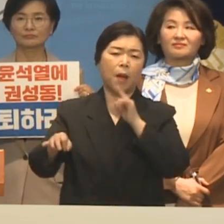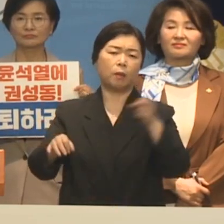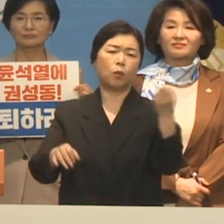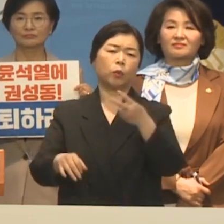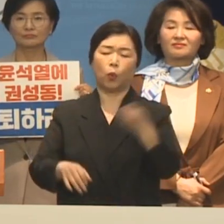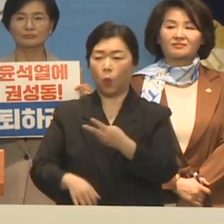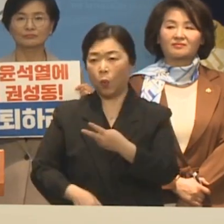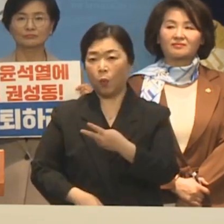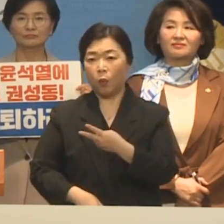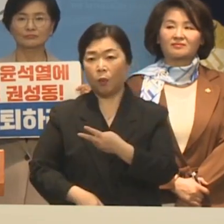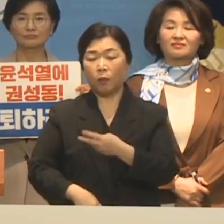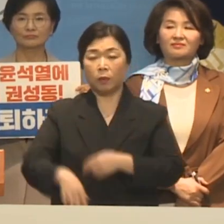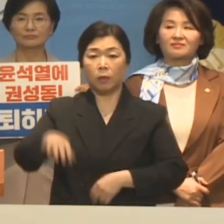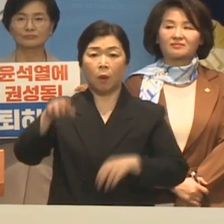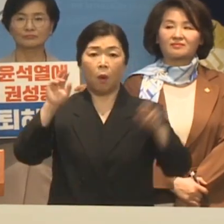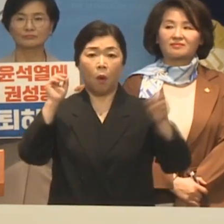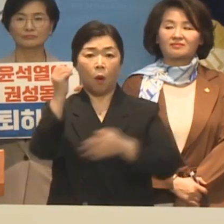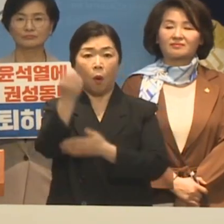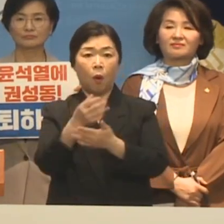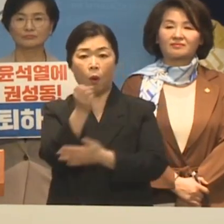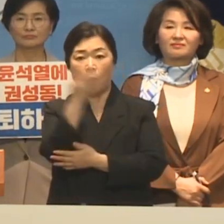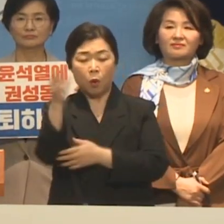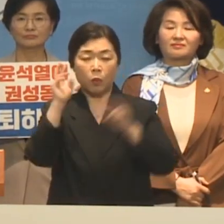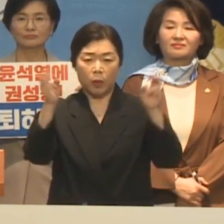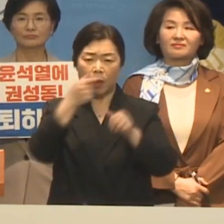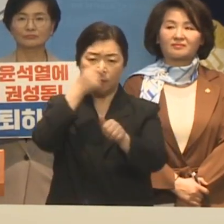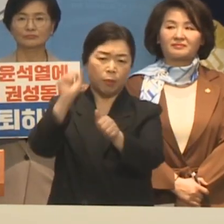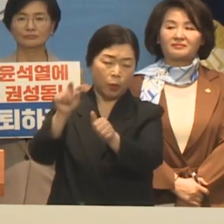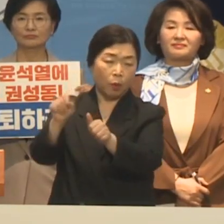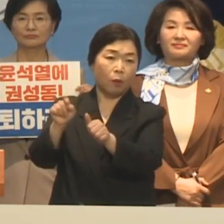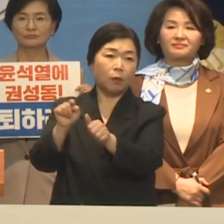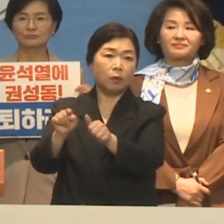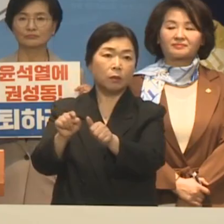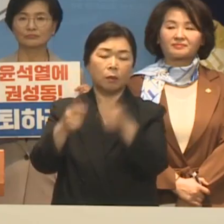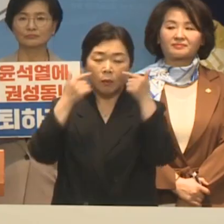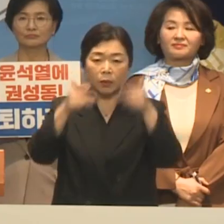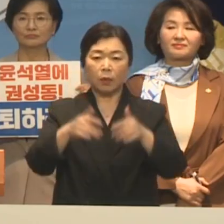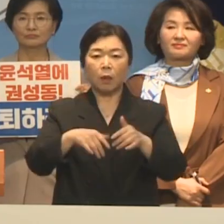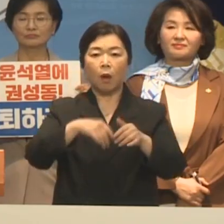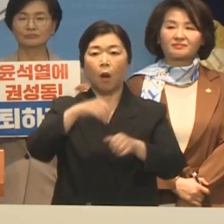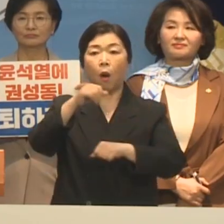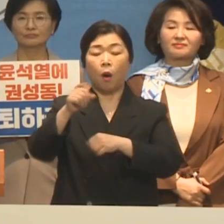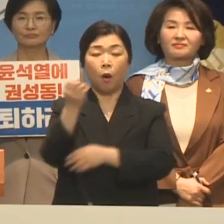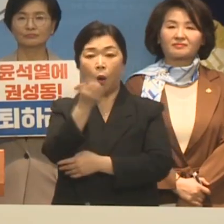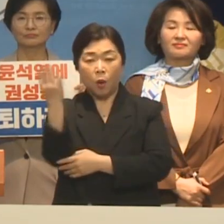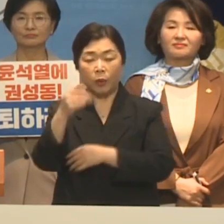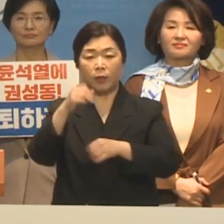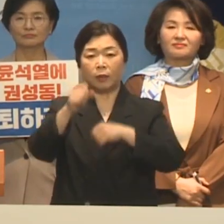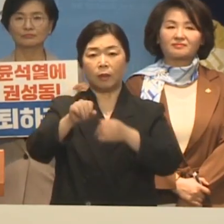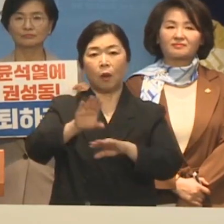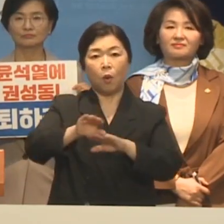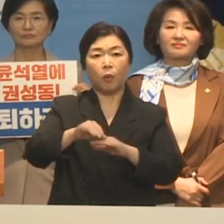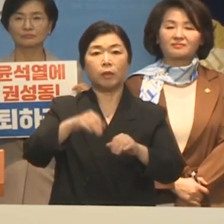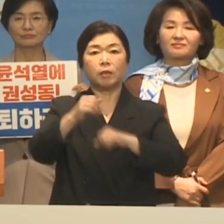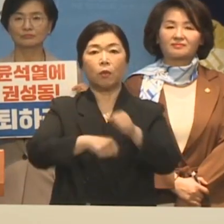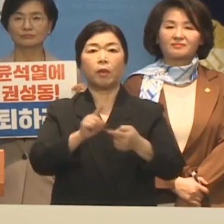반복하며 언론사를 모욕했습니다. 이는 명백한 언론 자유에 대한 침해